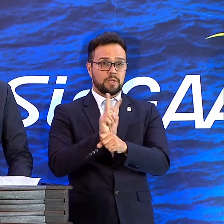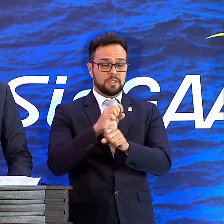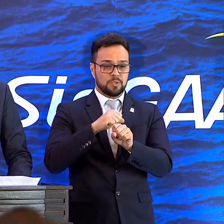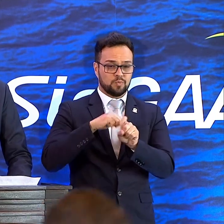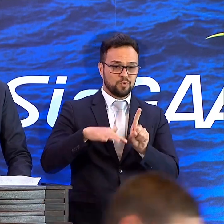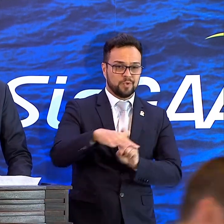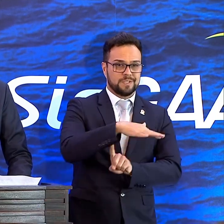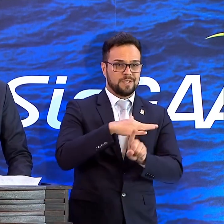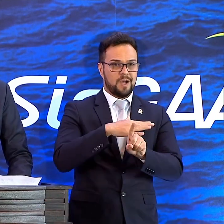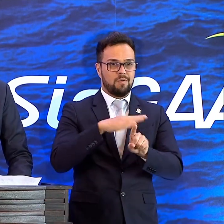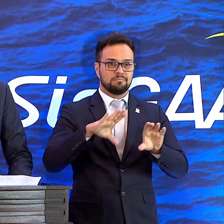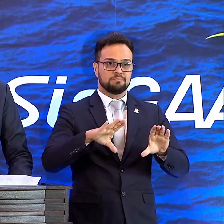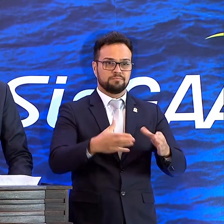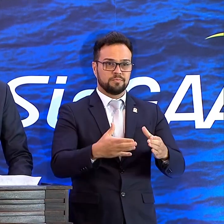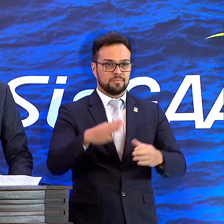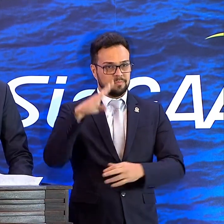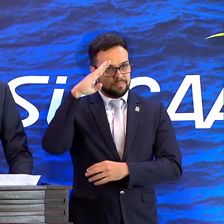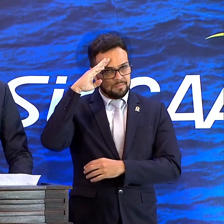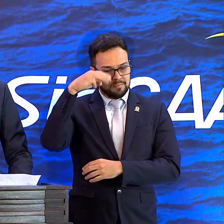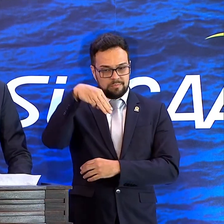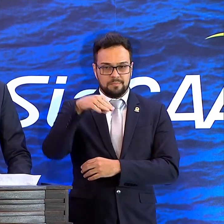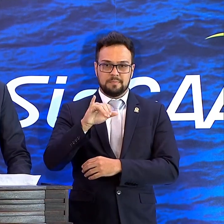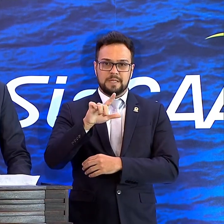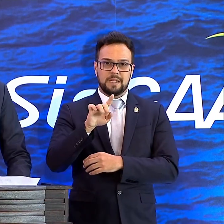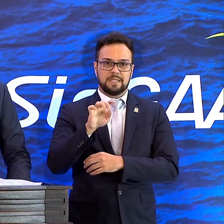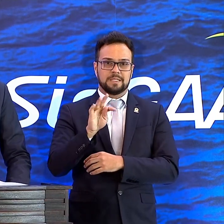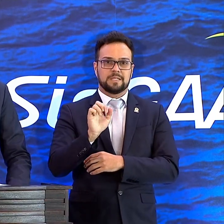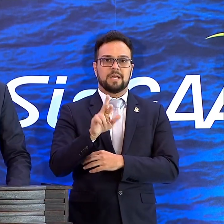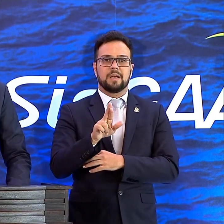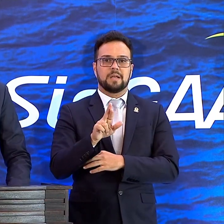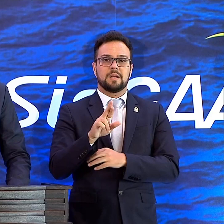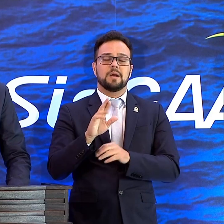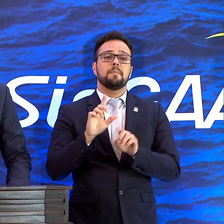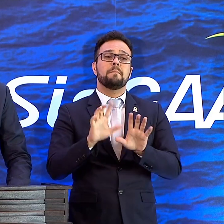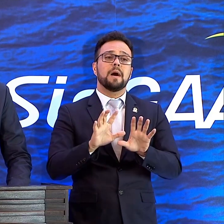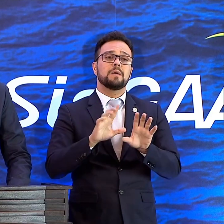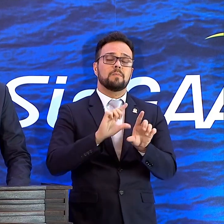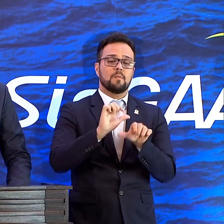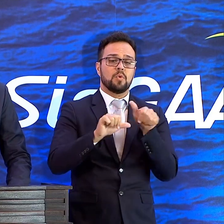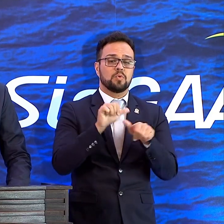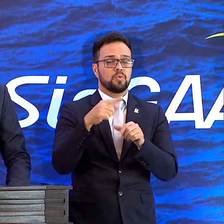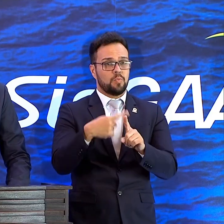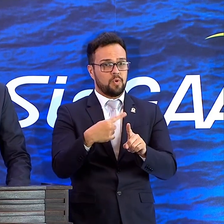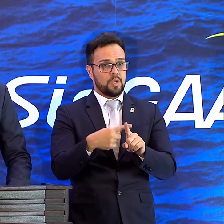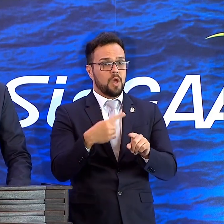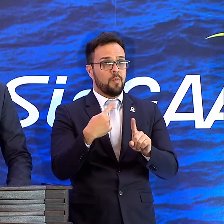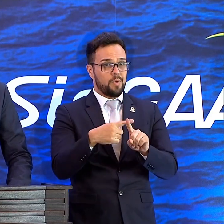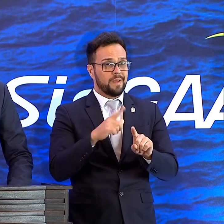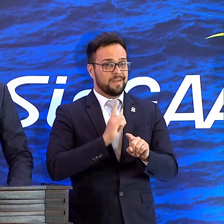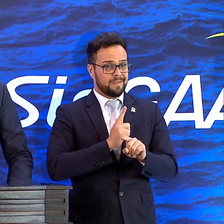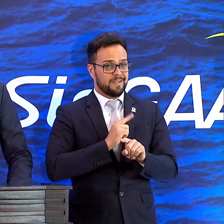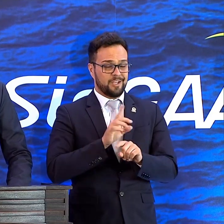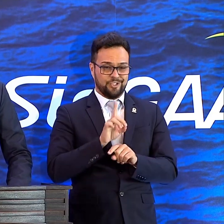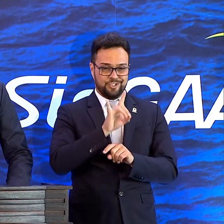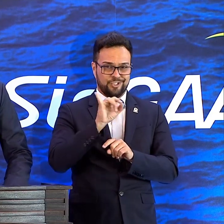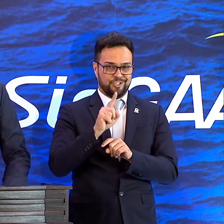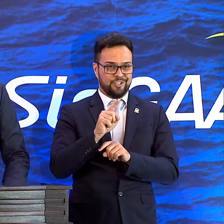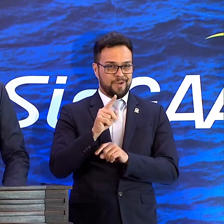militares. E os tempos mudaram por quê? Que nós temos hoje em dia mais que um